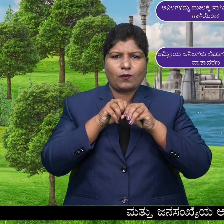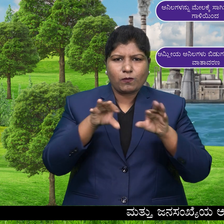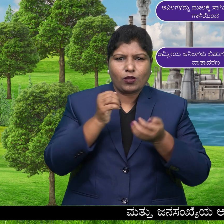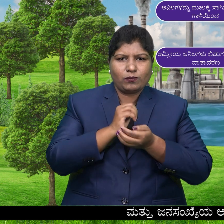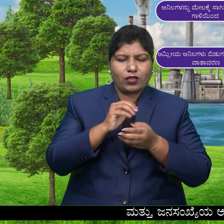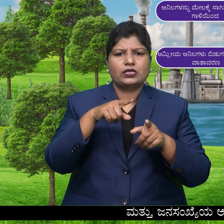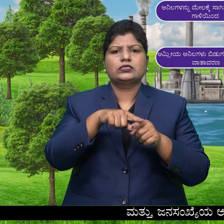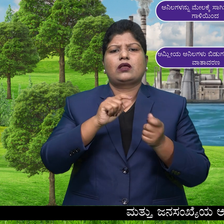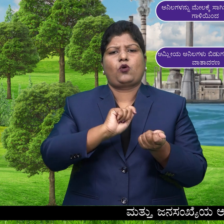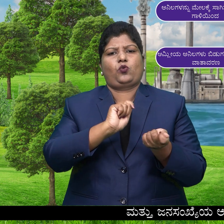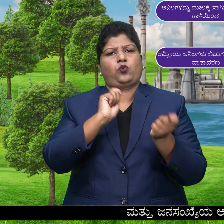ಬದಲಾಯಿಸುತ್ತದೆ.